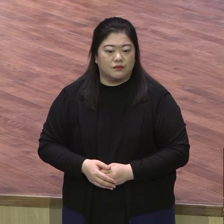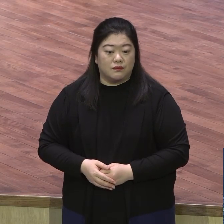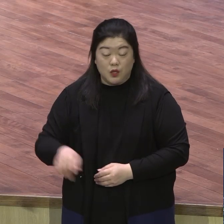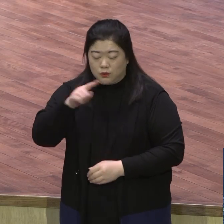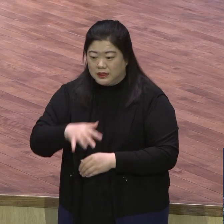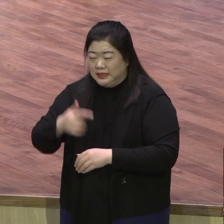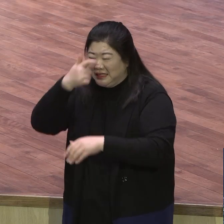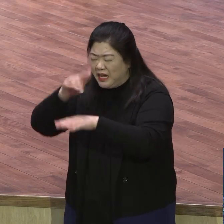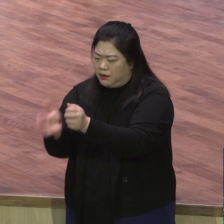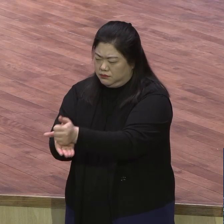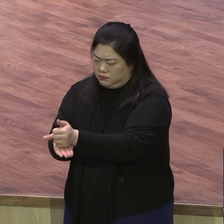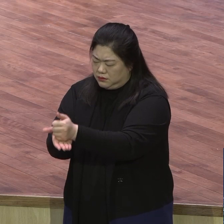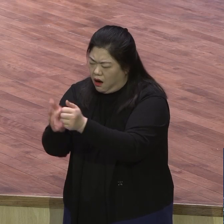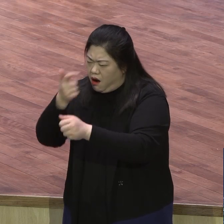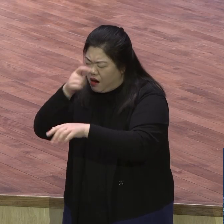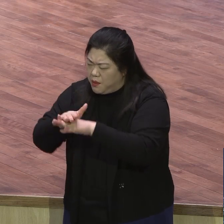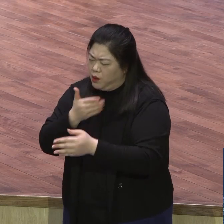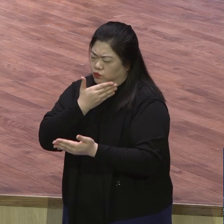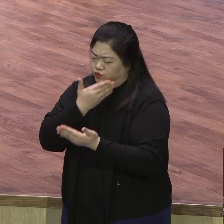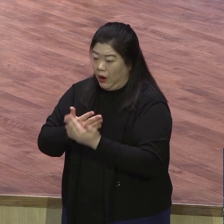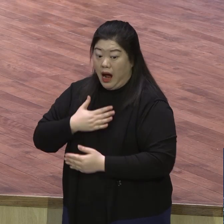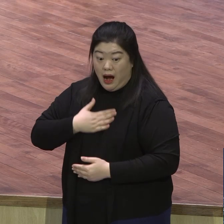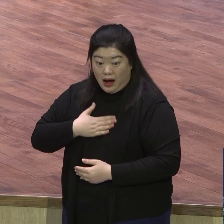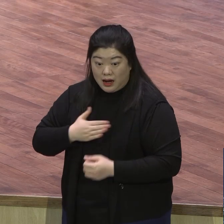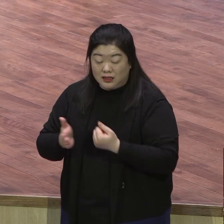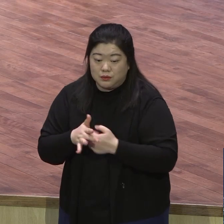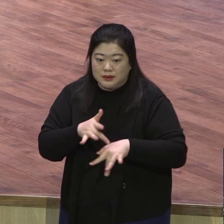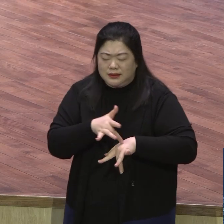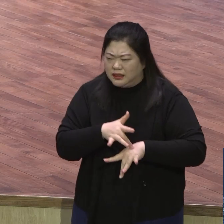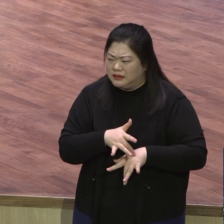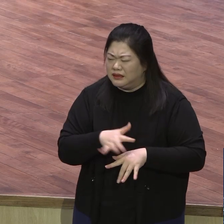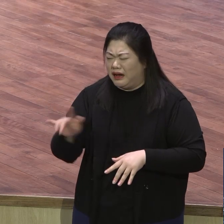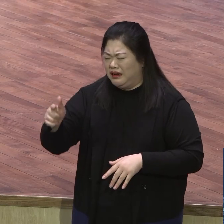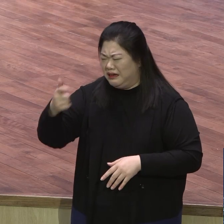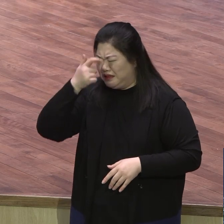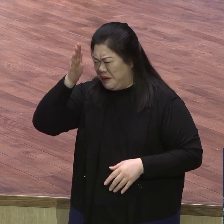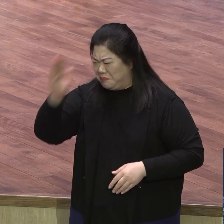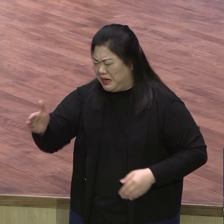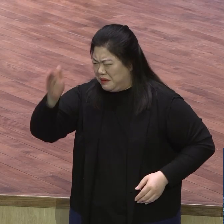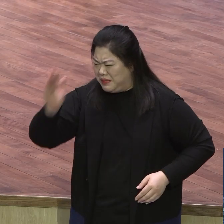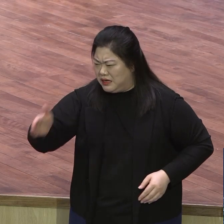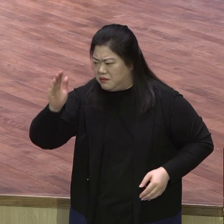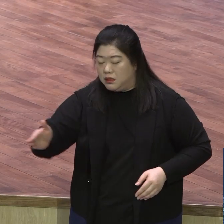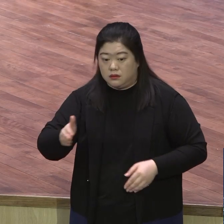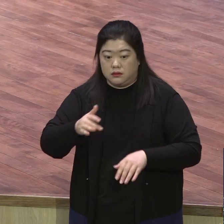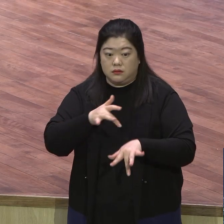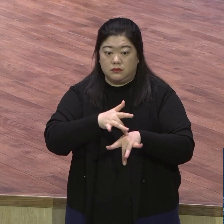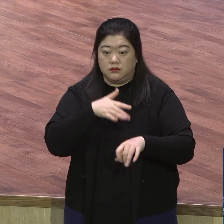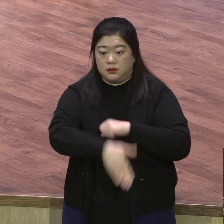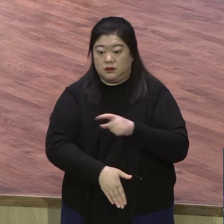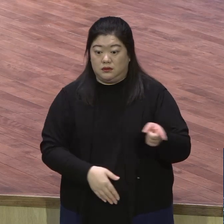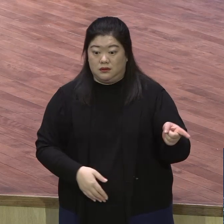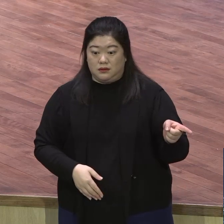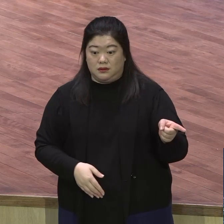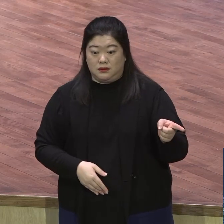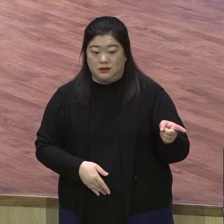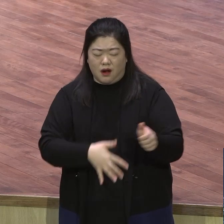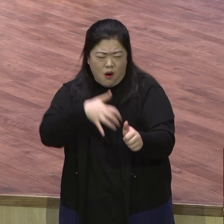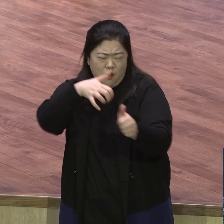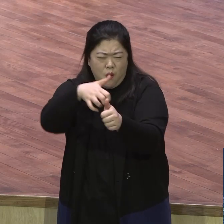쓰든지 예배에 실패하도록 공격합니다. 성공 못하도록 공격하는 방법이